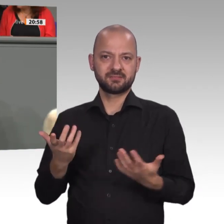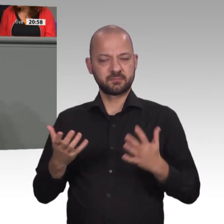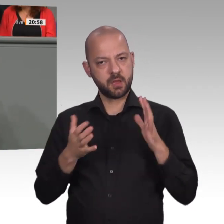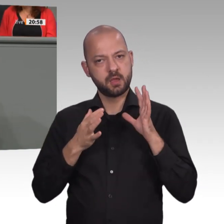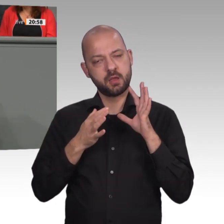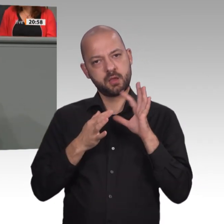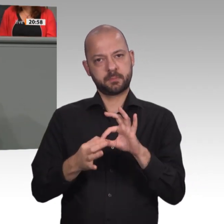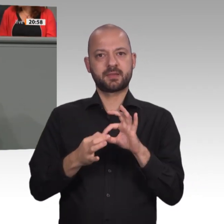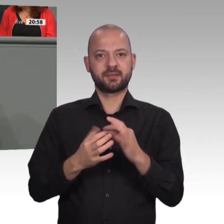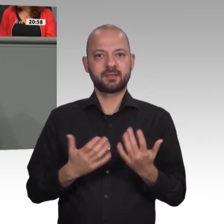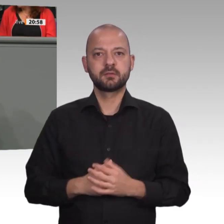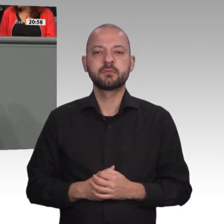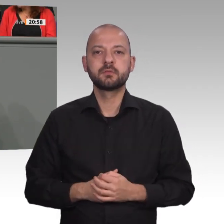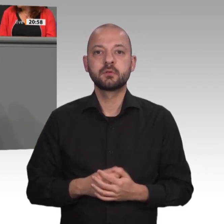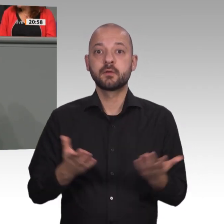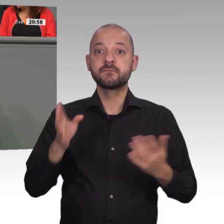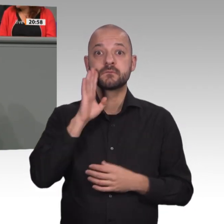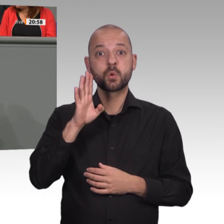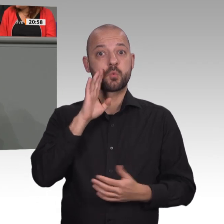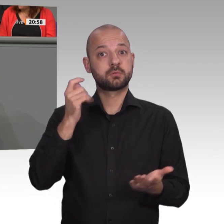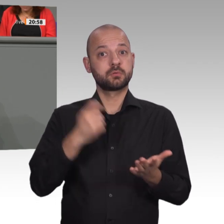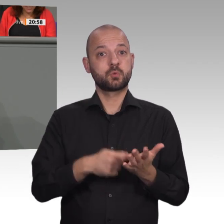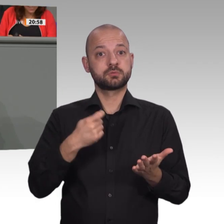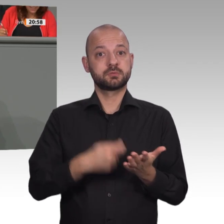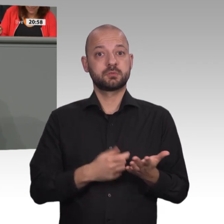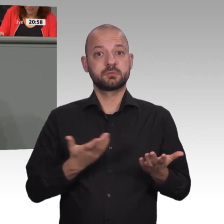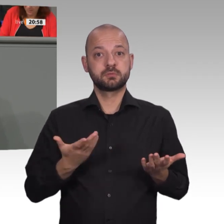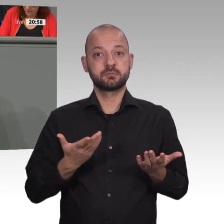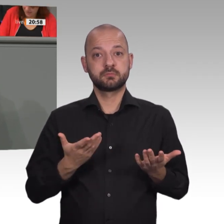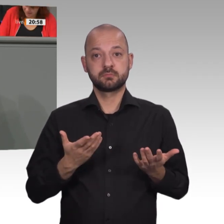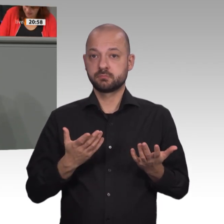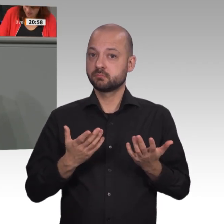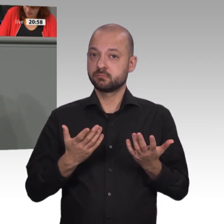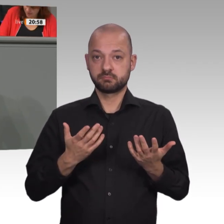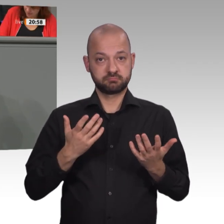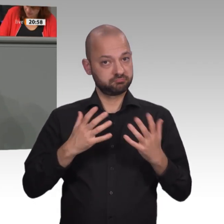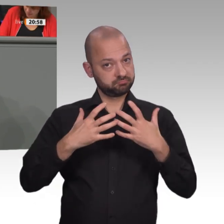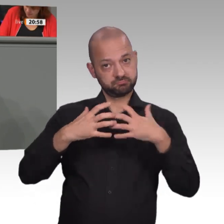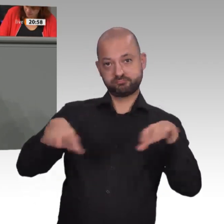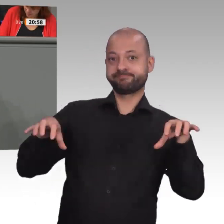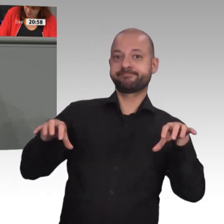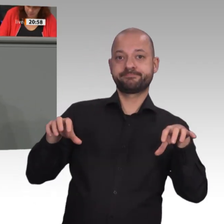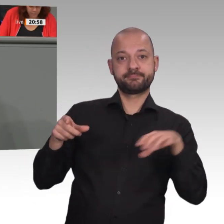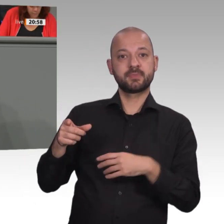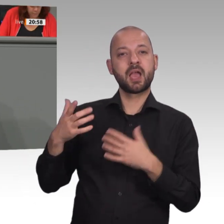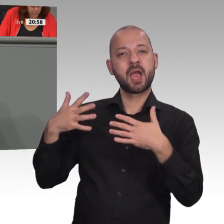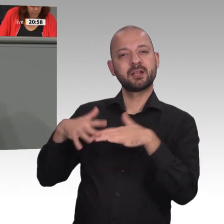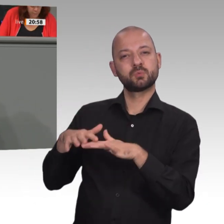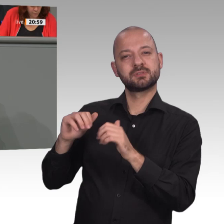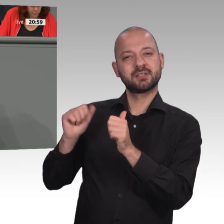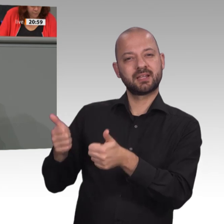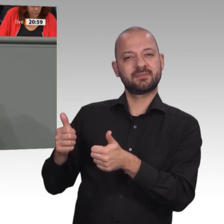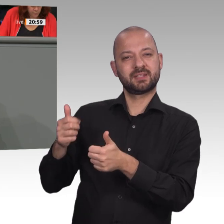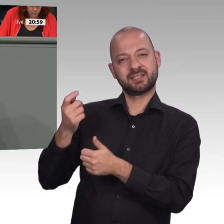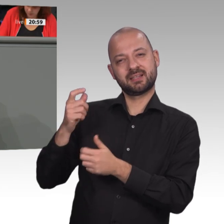sich in der Praxis problematisch auf die beteiligten Personenkreise auswirken, da ganz neue Instrumente